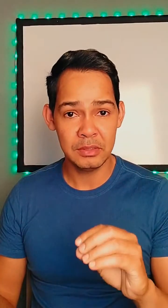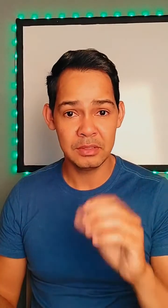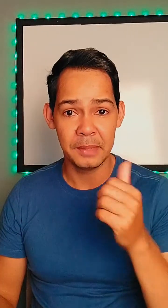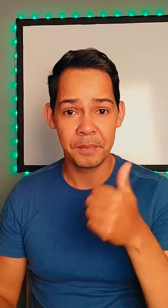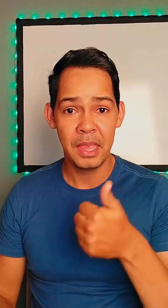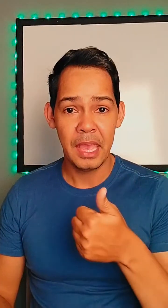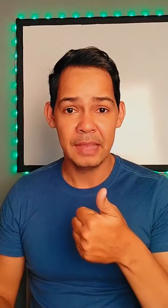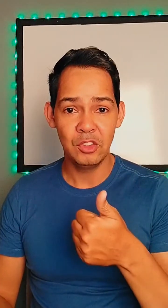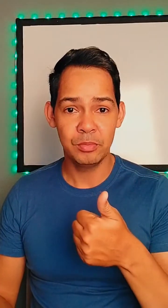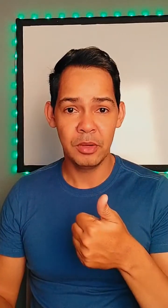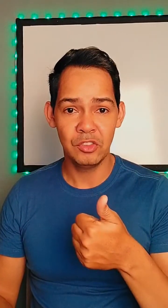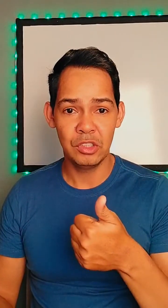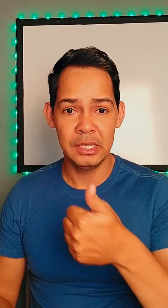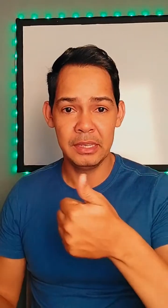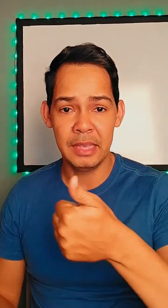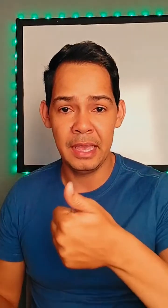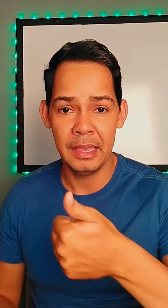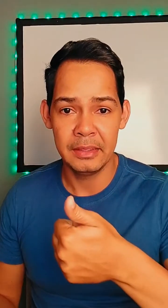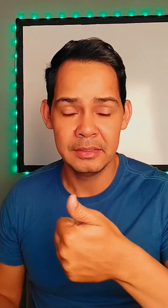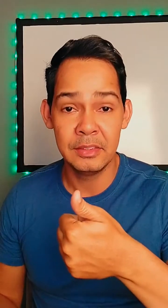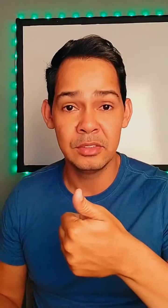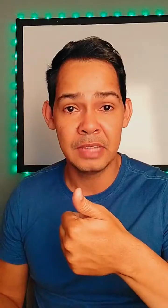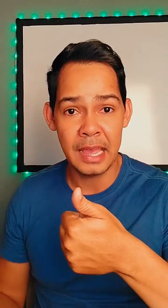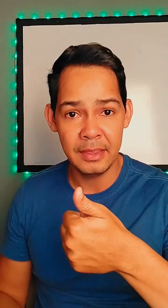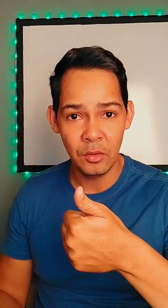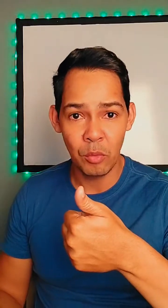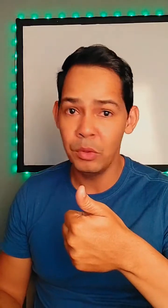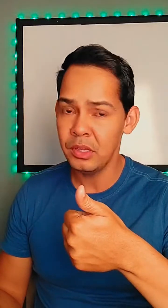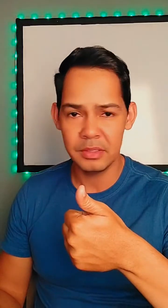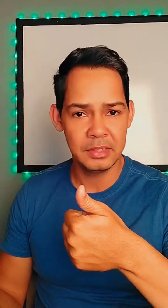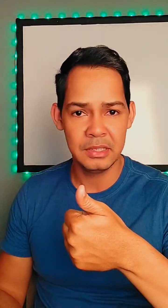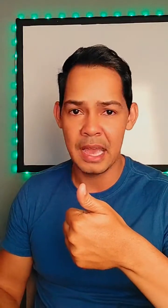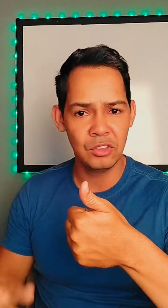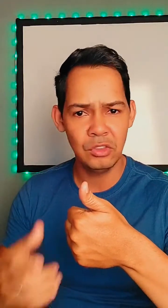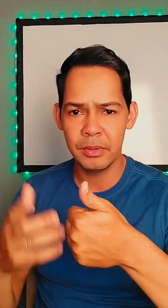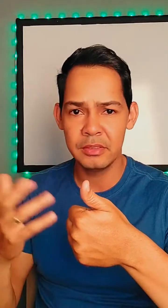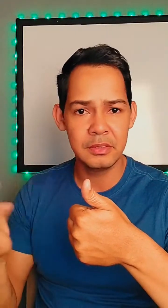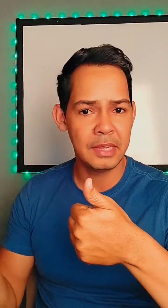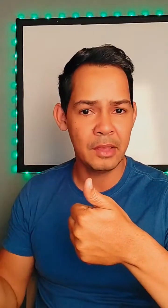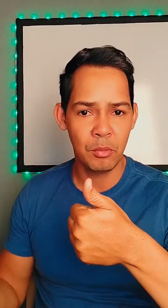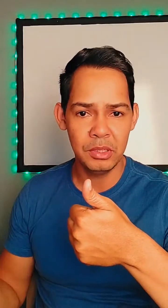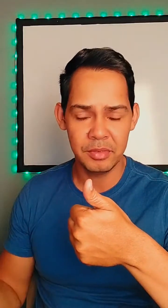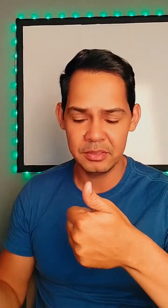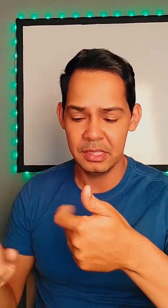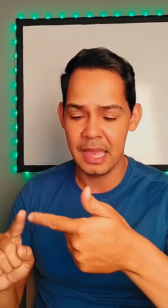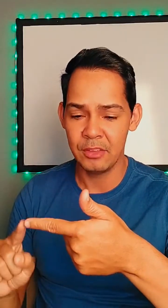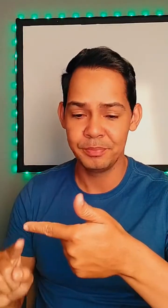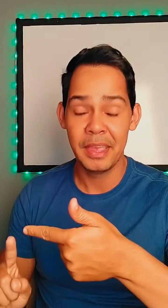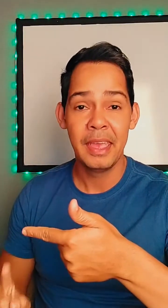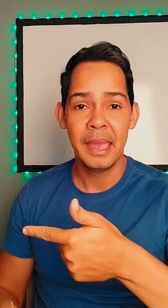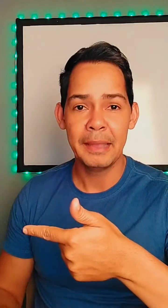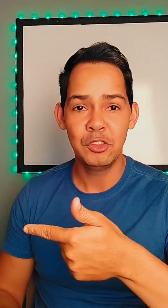acontecer. A gente pode se distrair com muita facilidade. A gente pode se distrair com muita facilidade. A gente